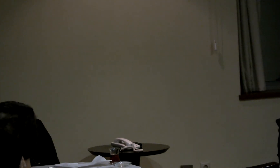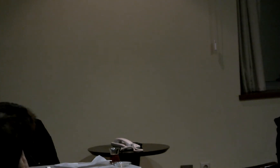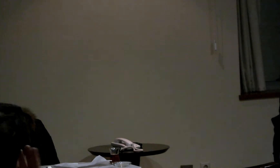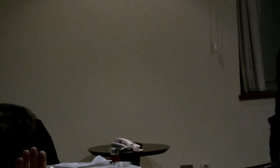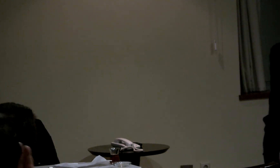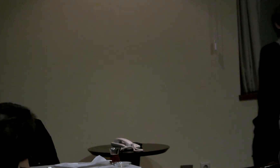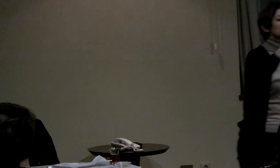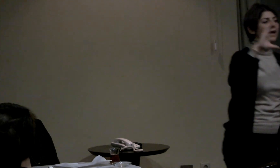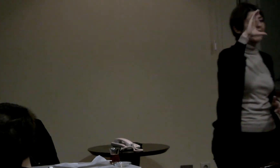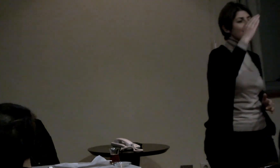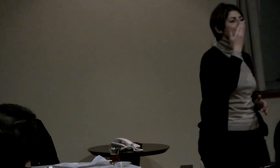Müze.